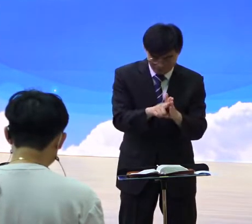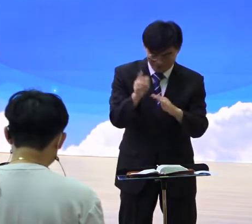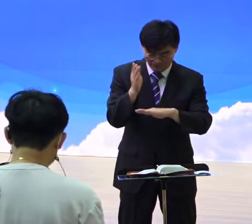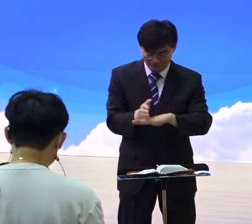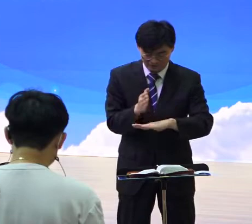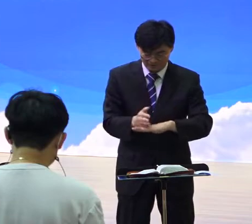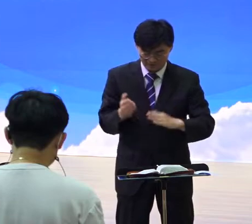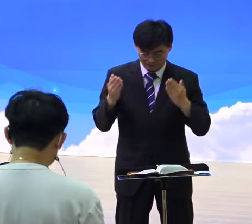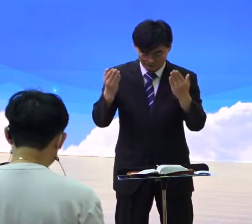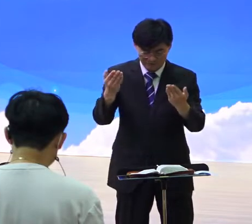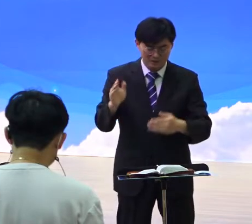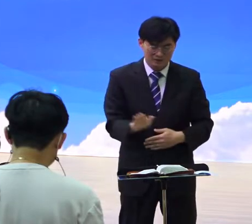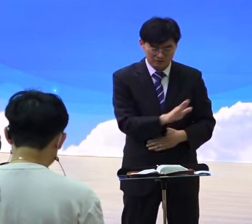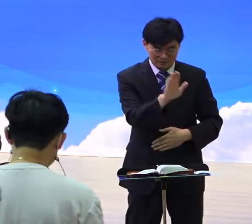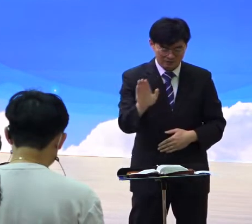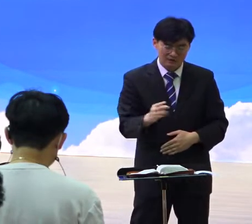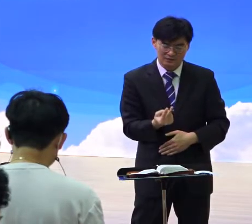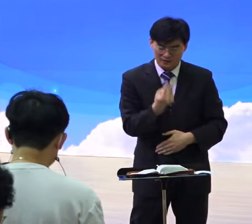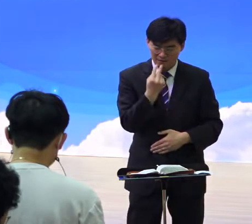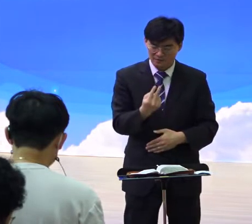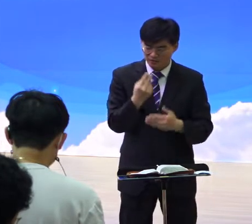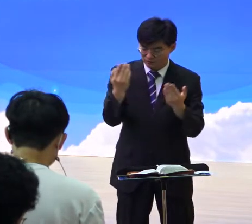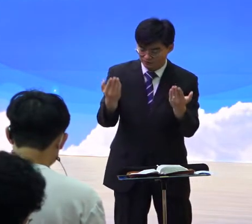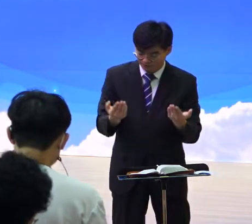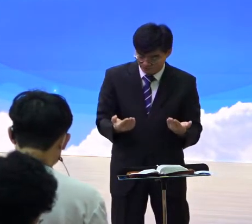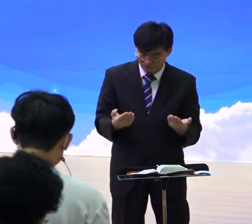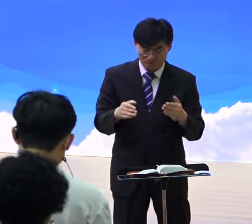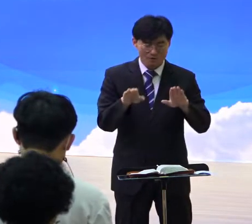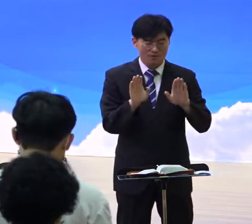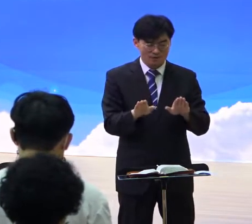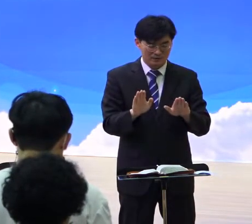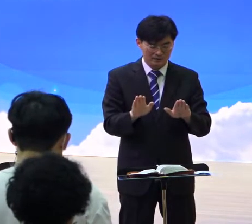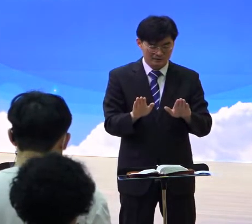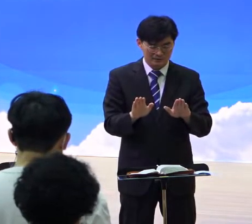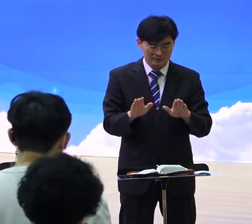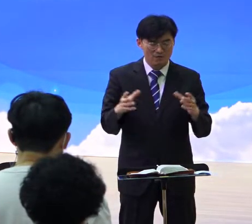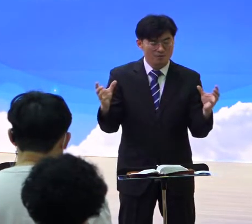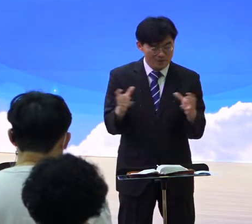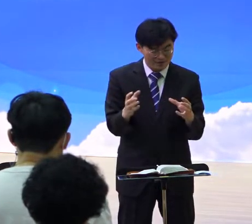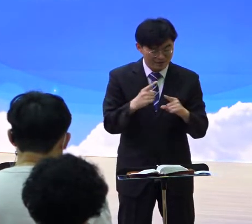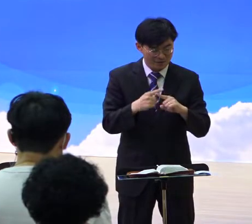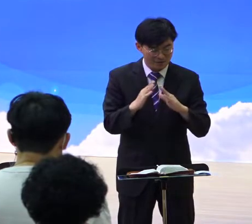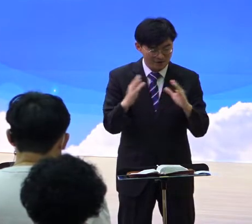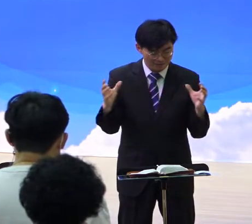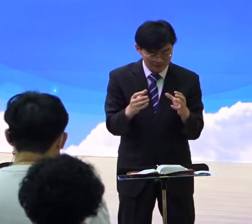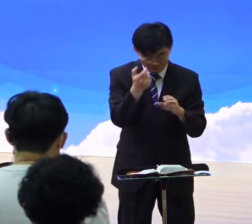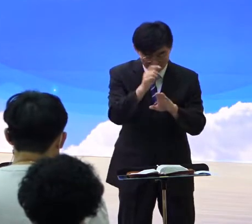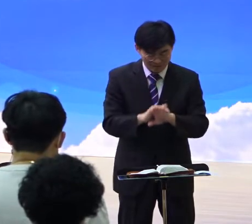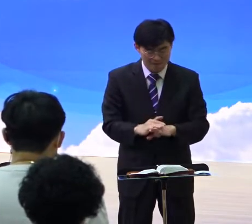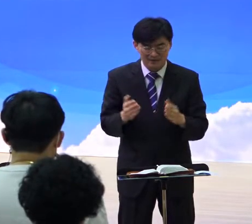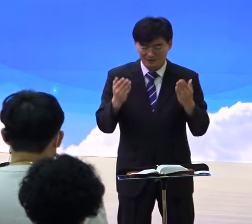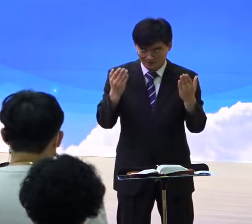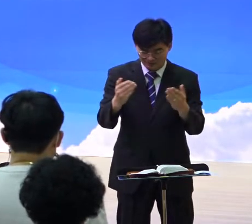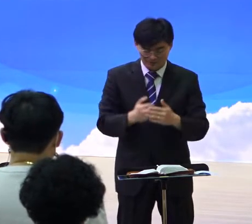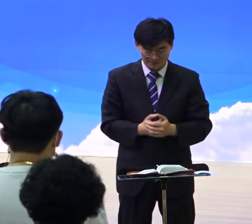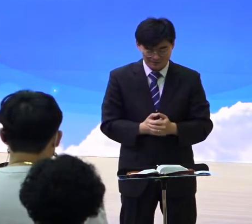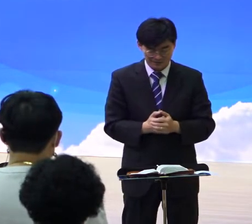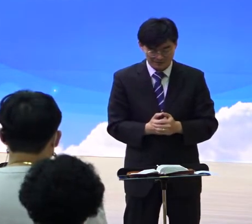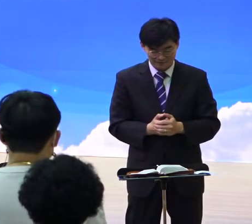우리에게 생명 주시고 호흡 주시고 오늘 이 자리에 나와서 예배할 수 있게 하여 주시고 우리에게 필요한 모든